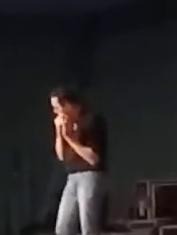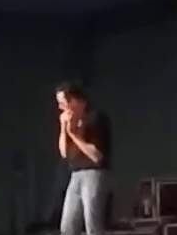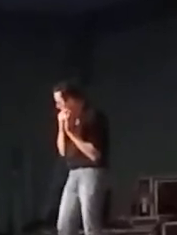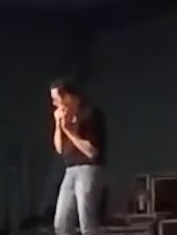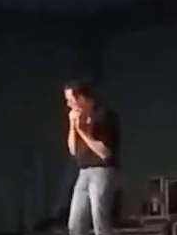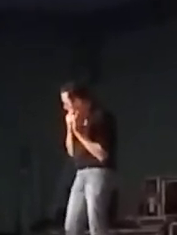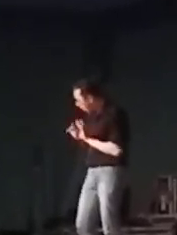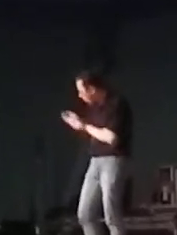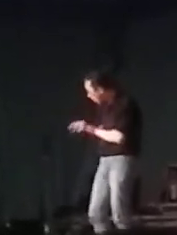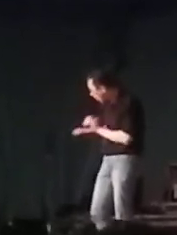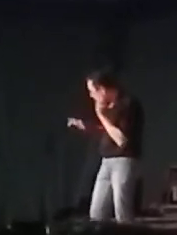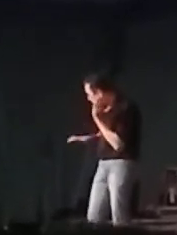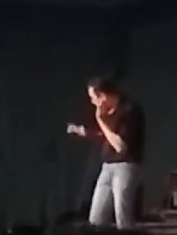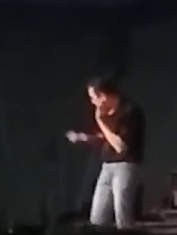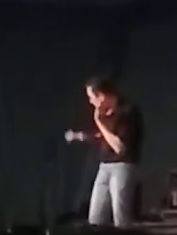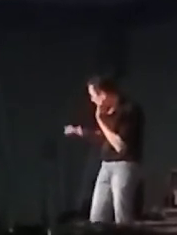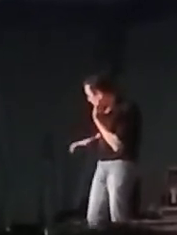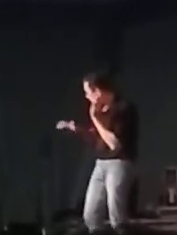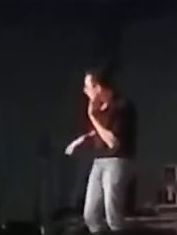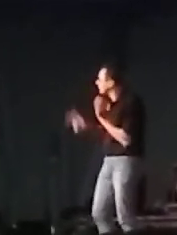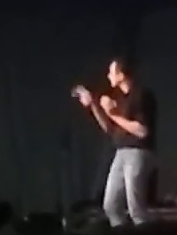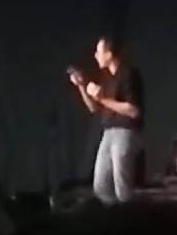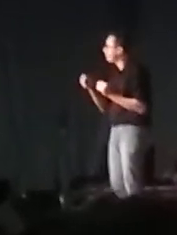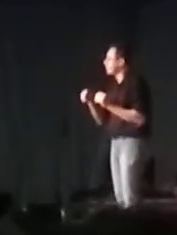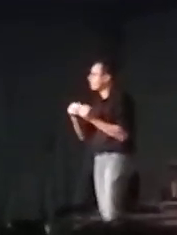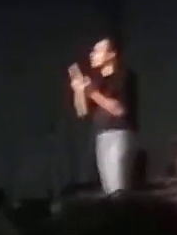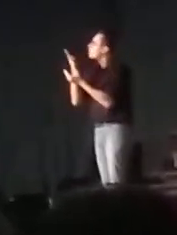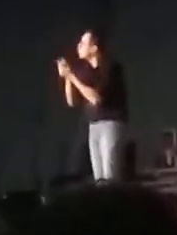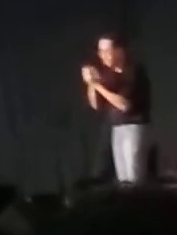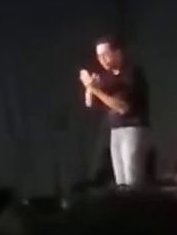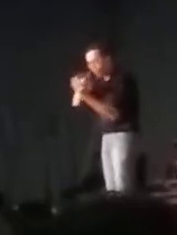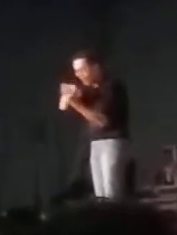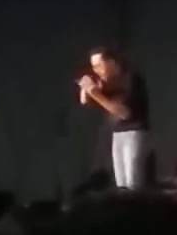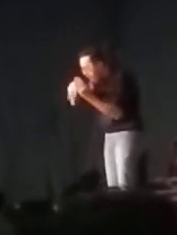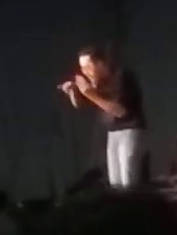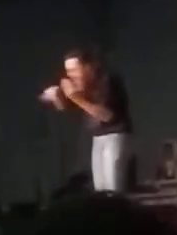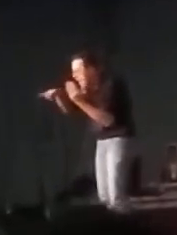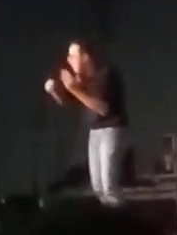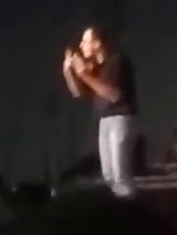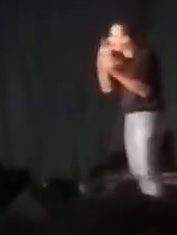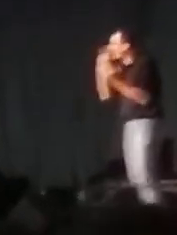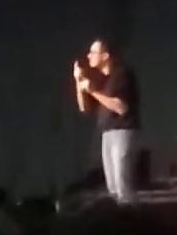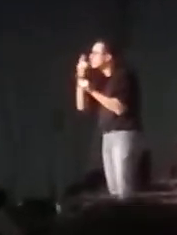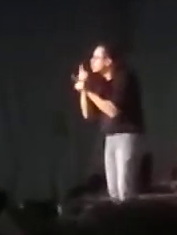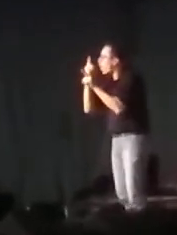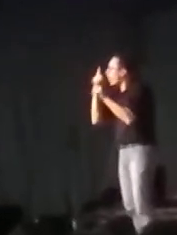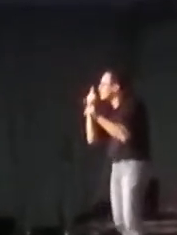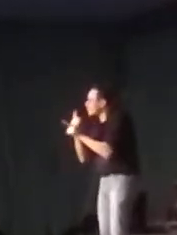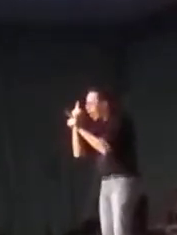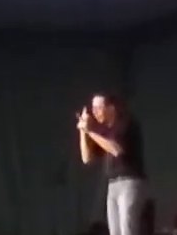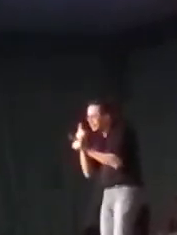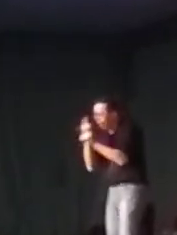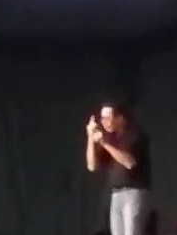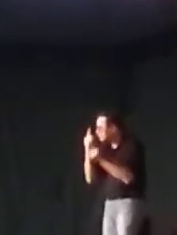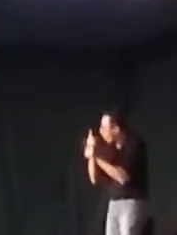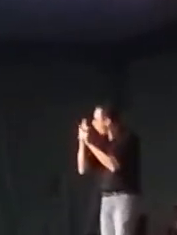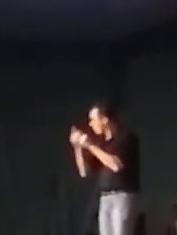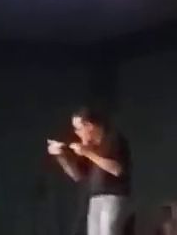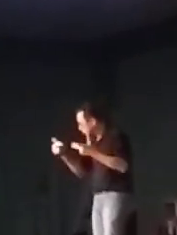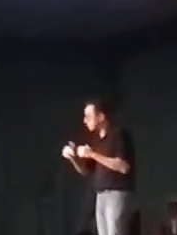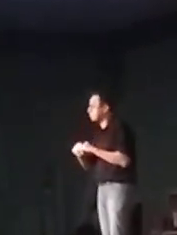você lê o processo e escuta, você percebe outra pérola ali. Quando foi para fazer o filme, eu